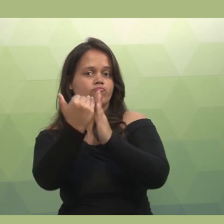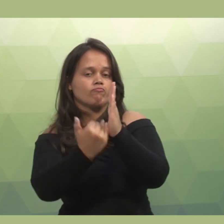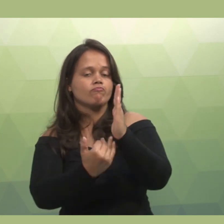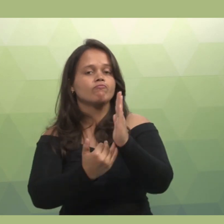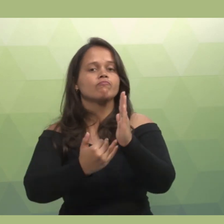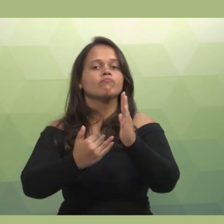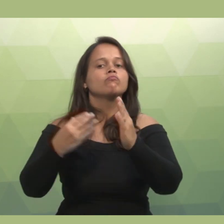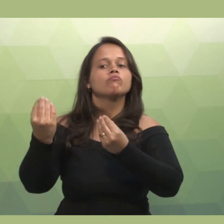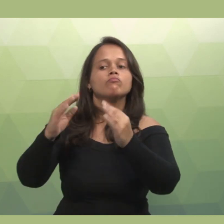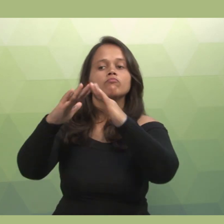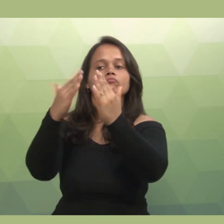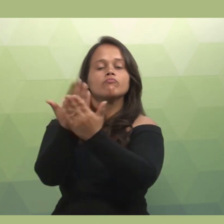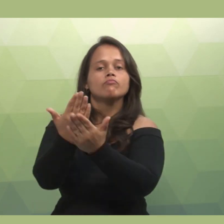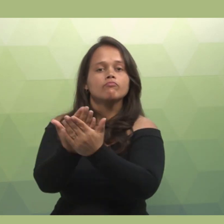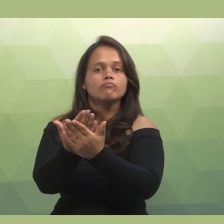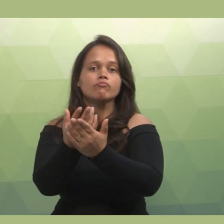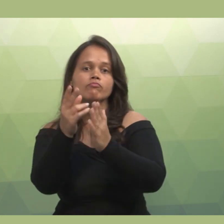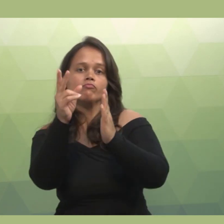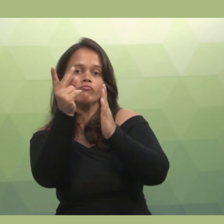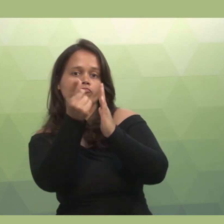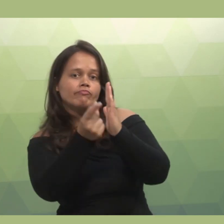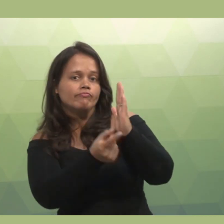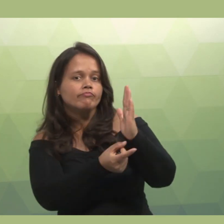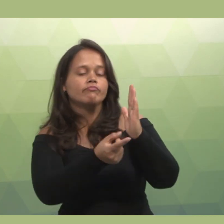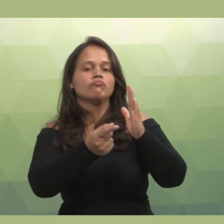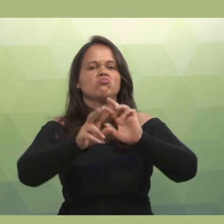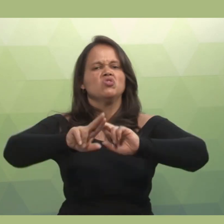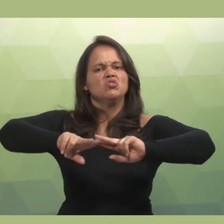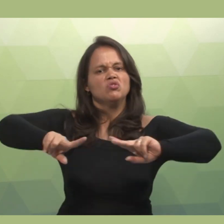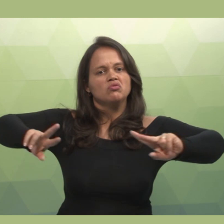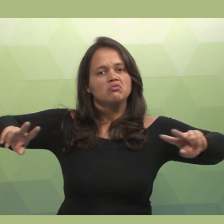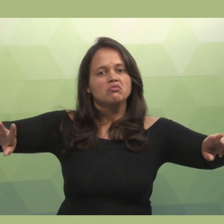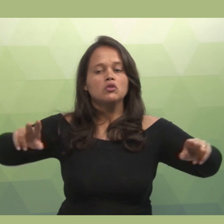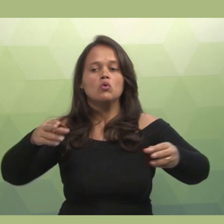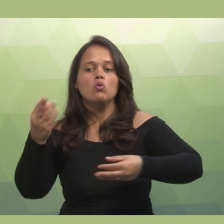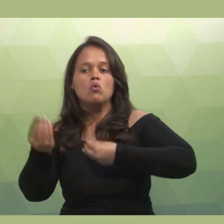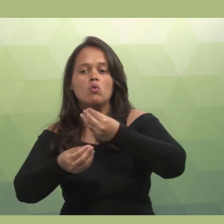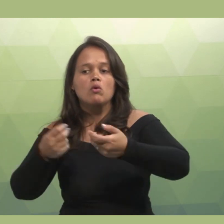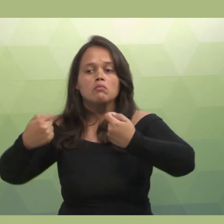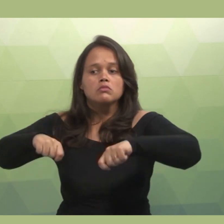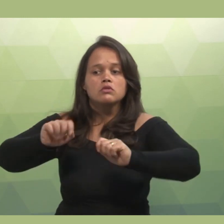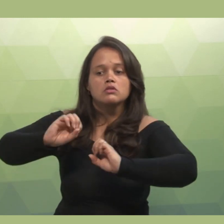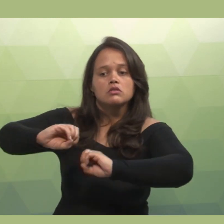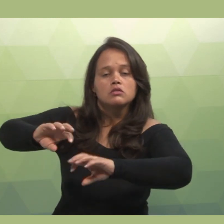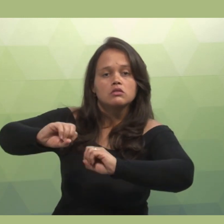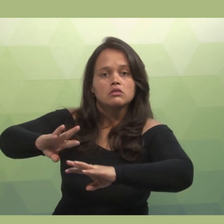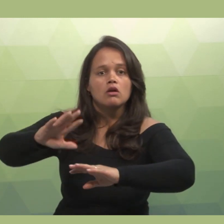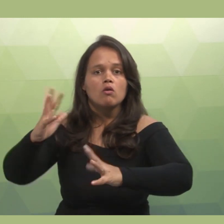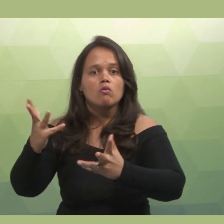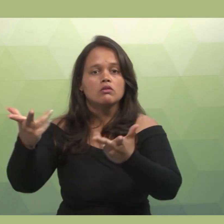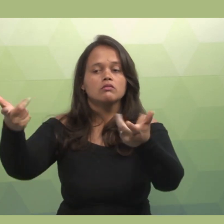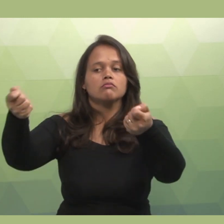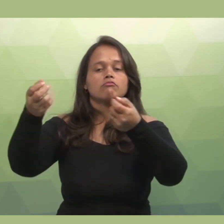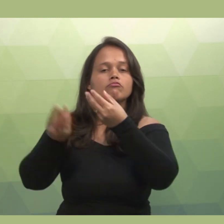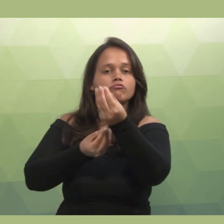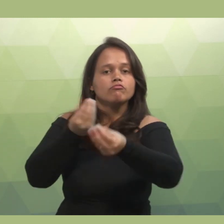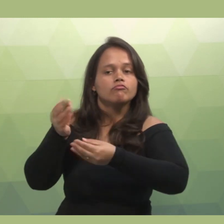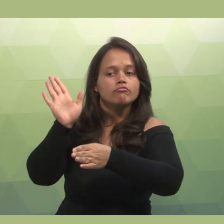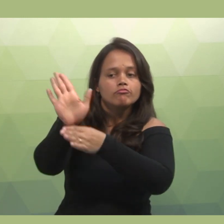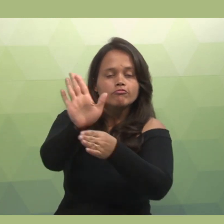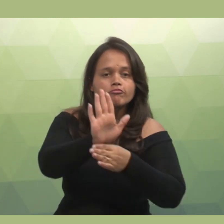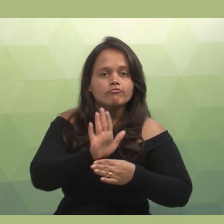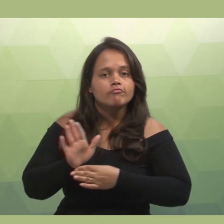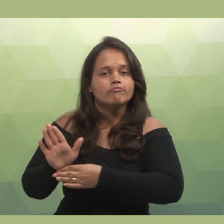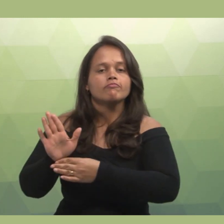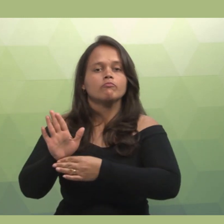aspectos: à estrutura, ao orçamento, relativas demandas por ampliação do atendimento e melhoria da qualidade dos